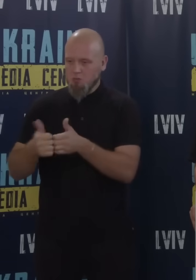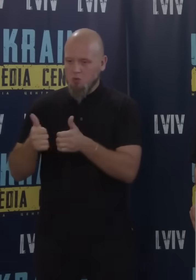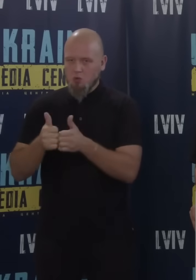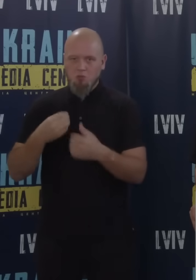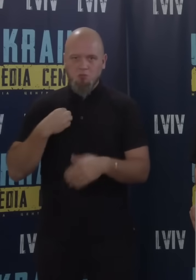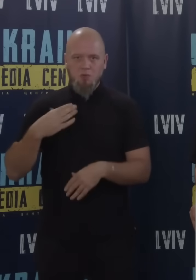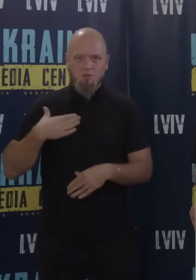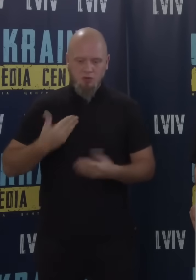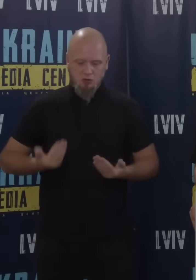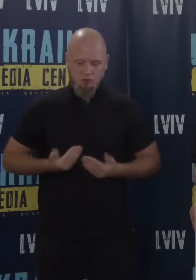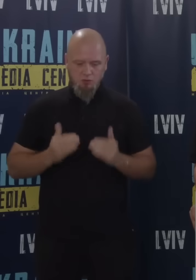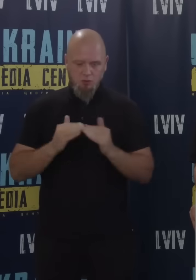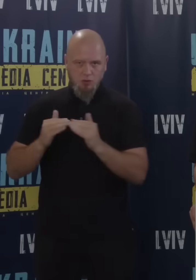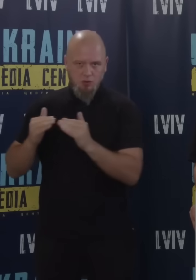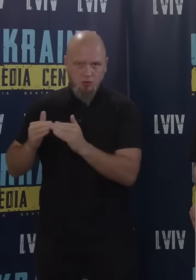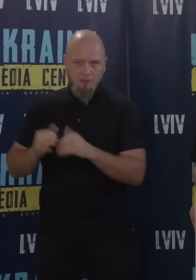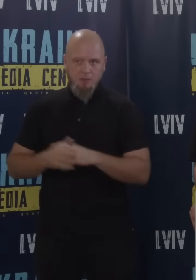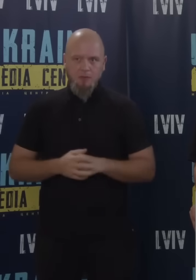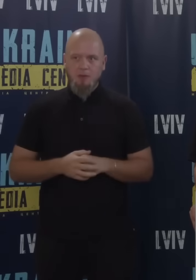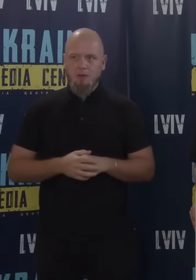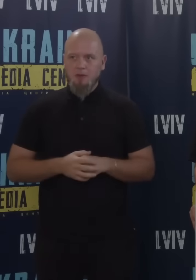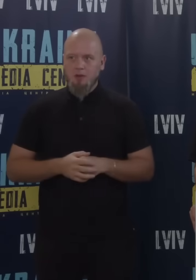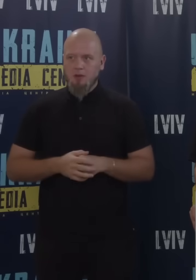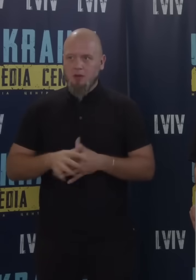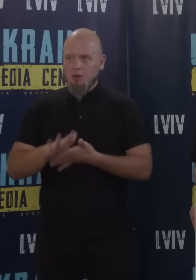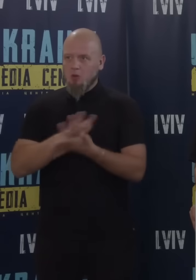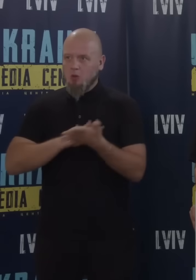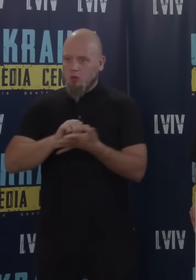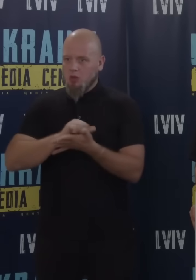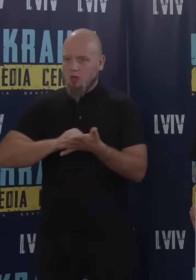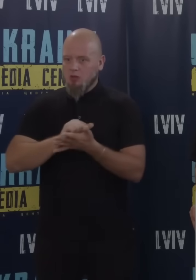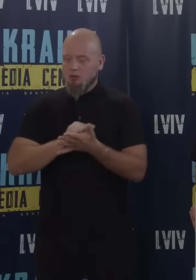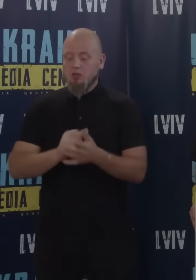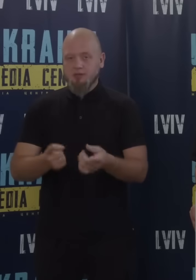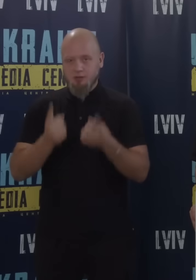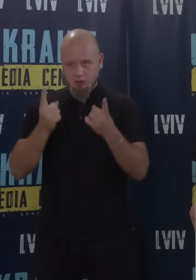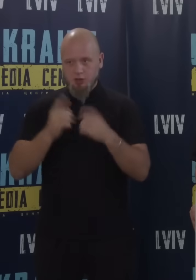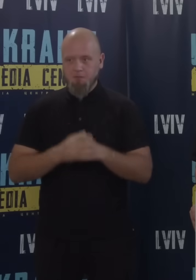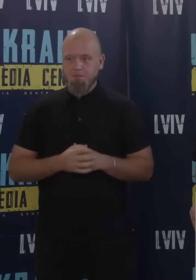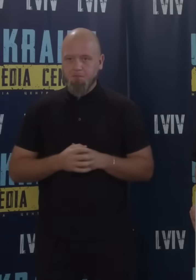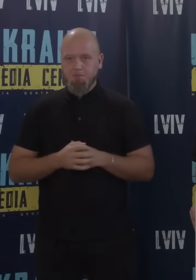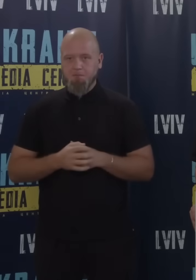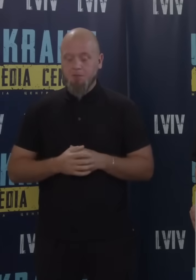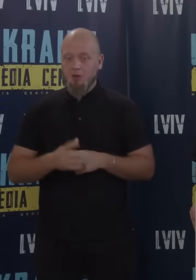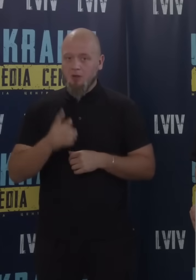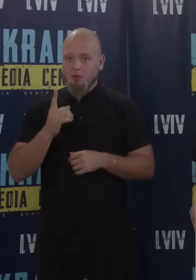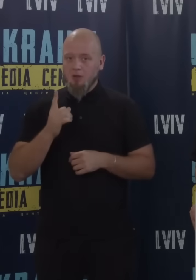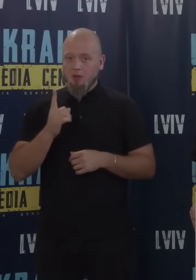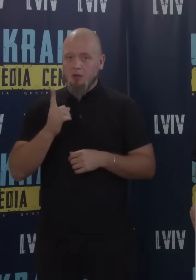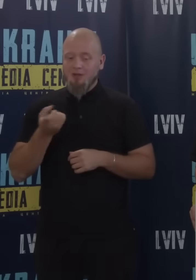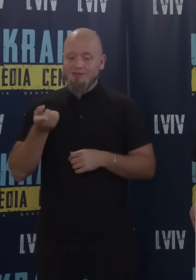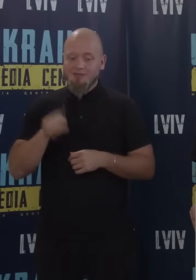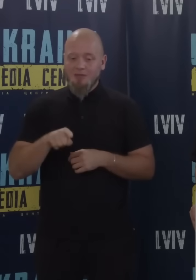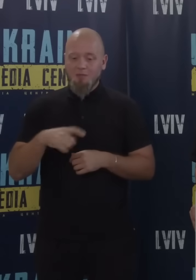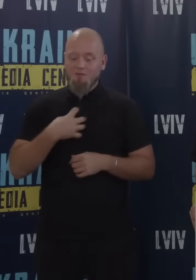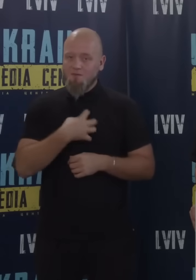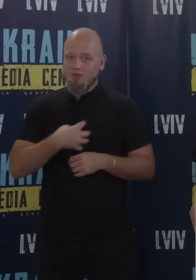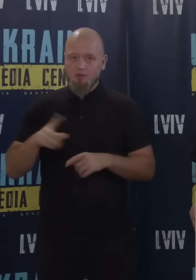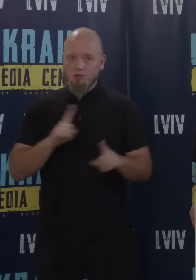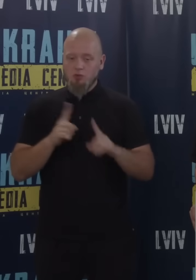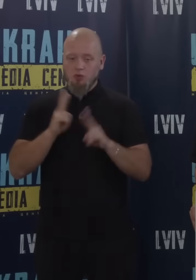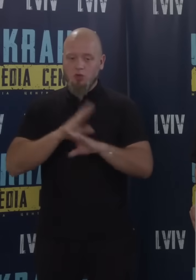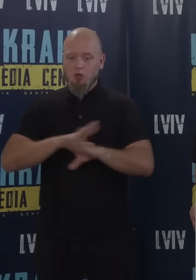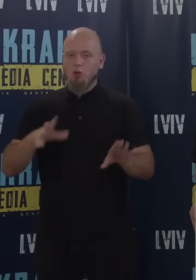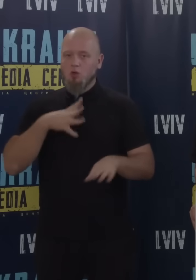поруч приватні житлові будинки. Руйнація значна, але саме важливе,